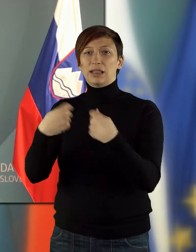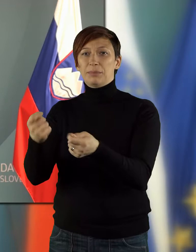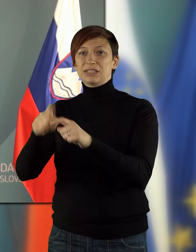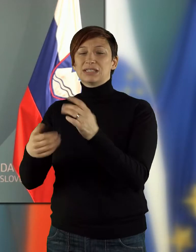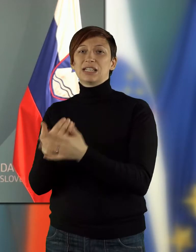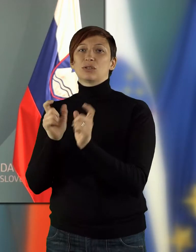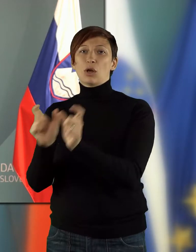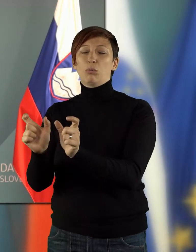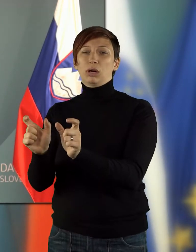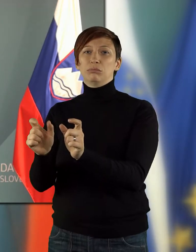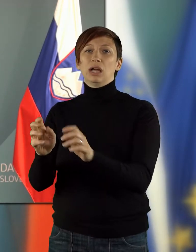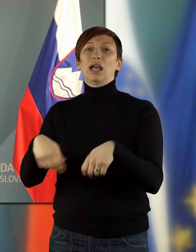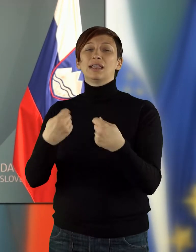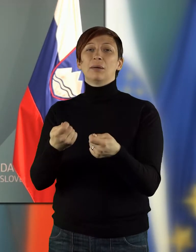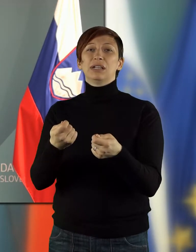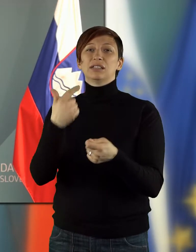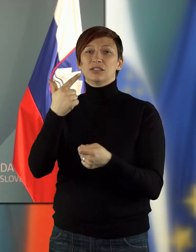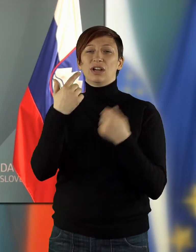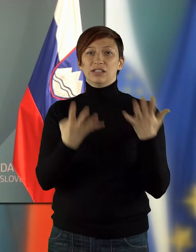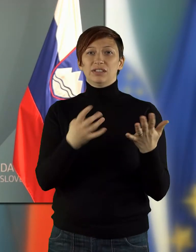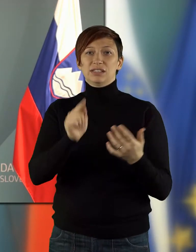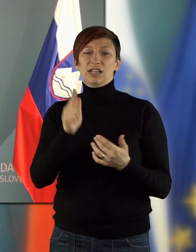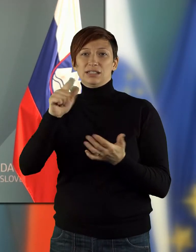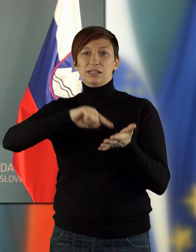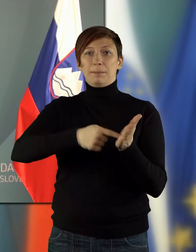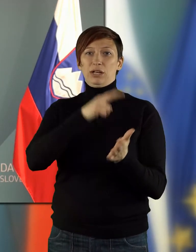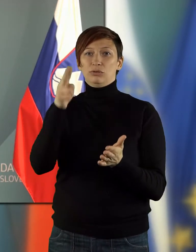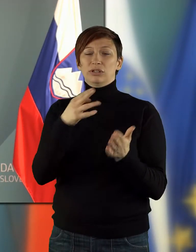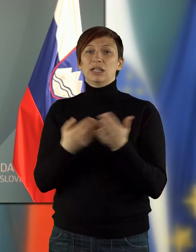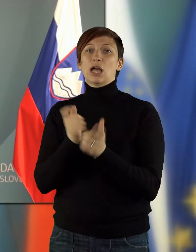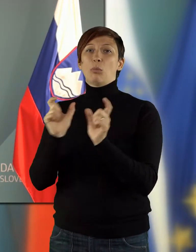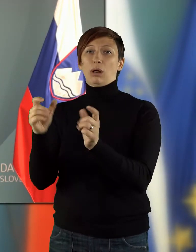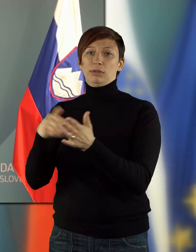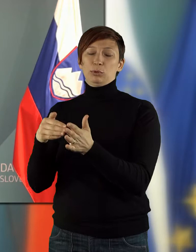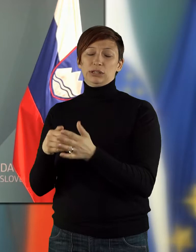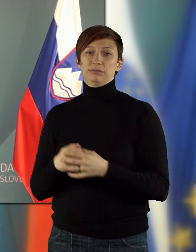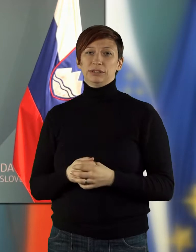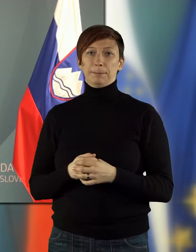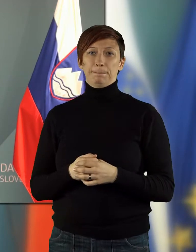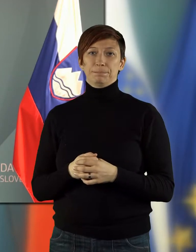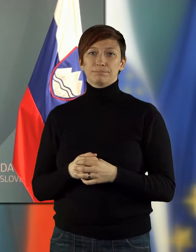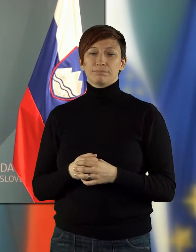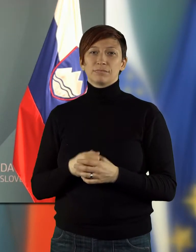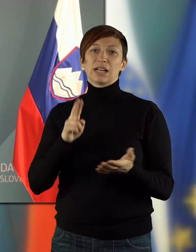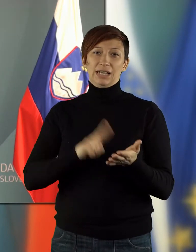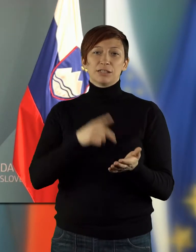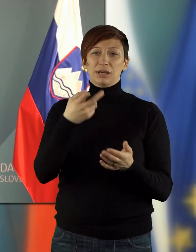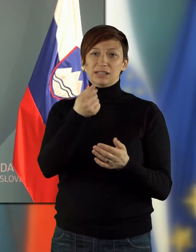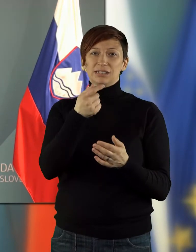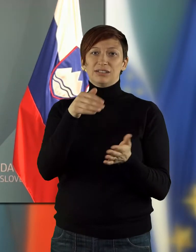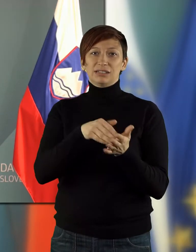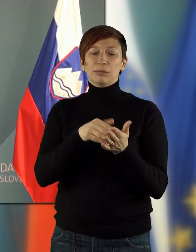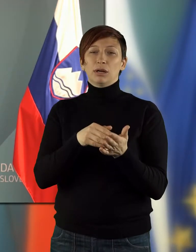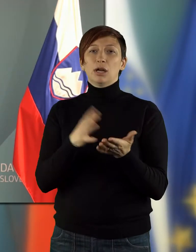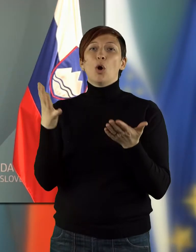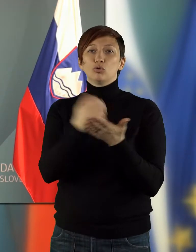kot namenskih sredstev za obrambo namenjenih 92,7 milijona evrov za obrambne izdatke. Res pa je, ta